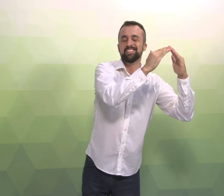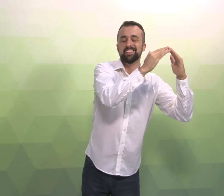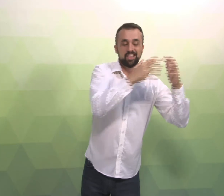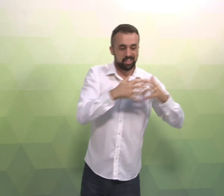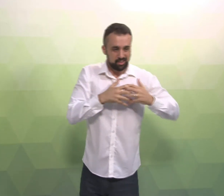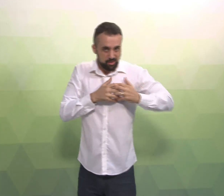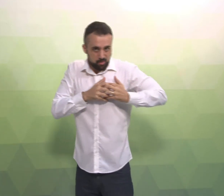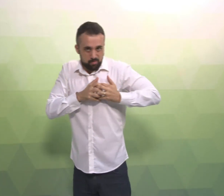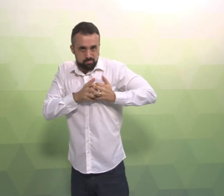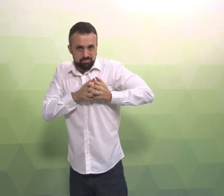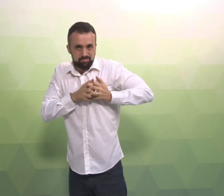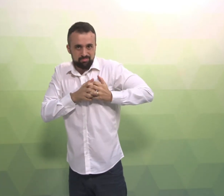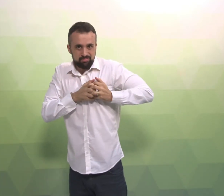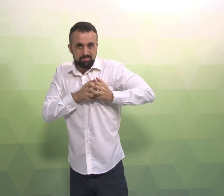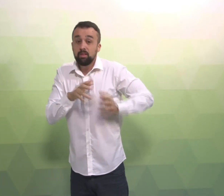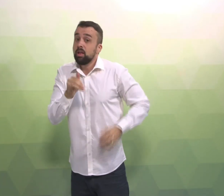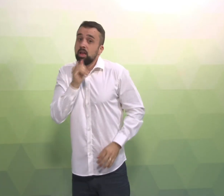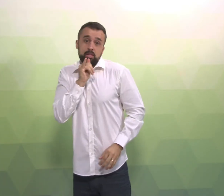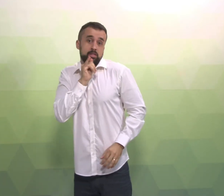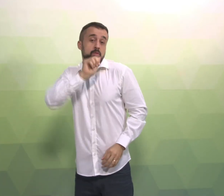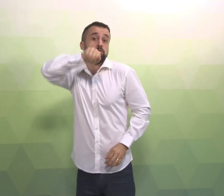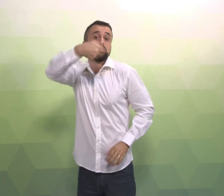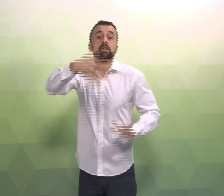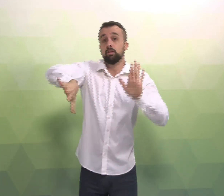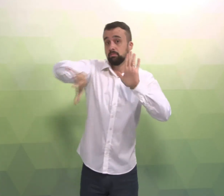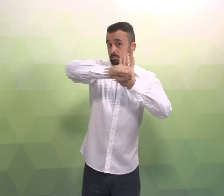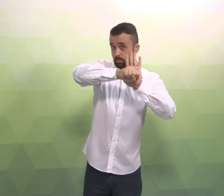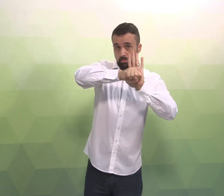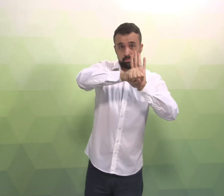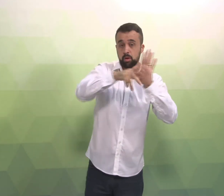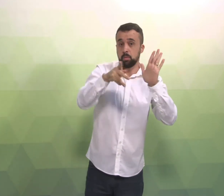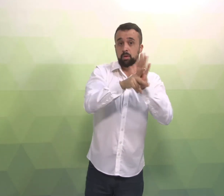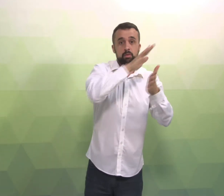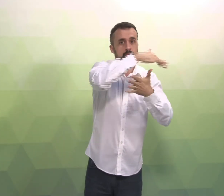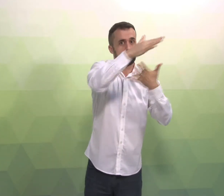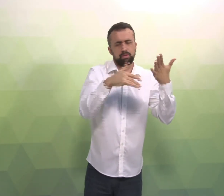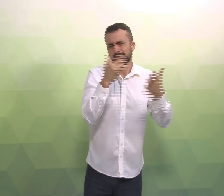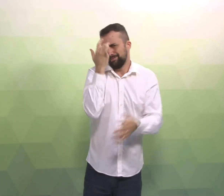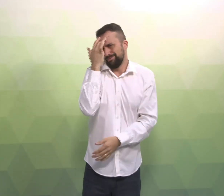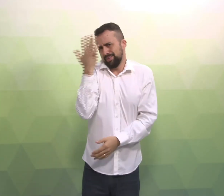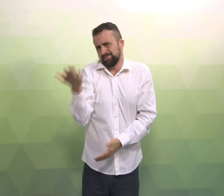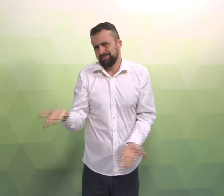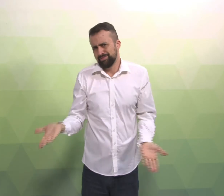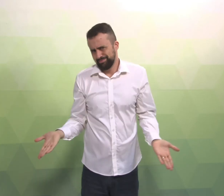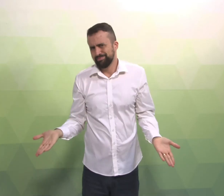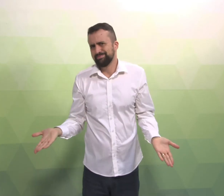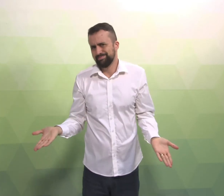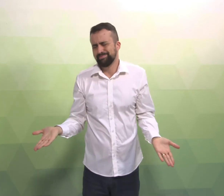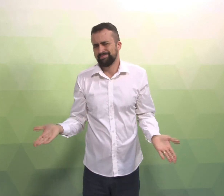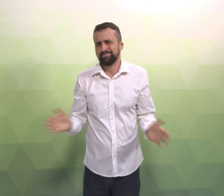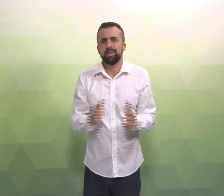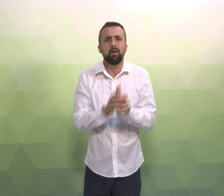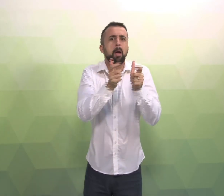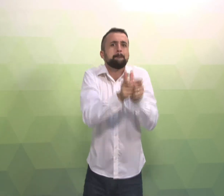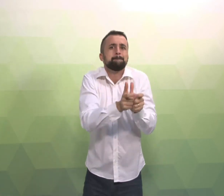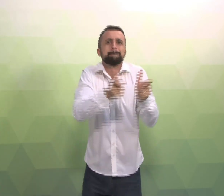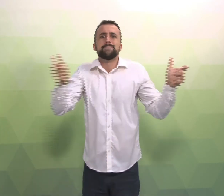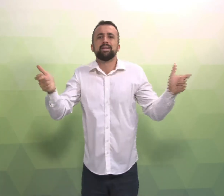Então, casa e coração são exemplos de sinais icônicos em Libras. Super fácil.